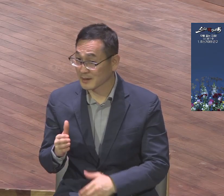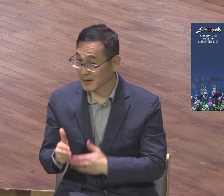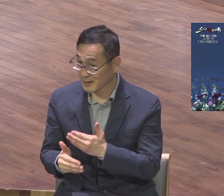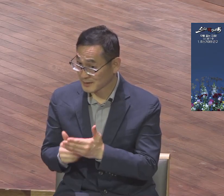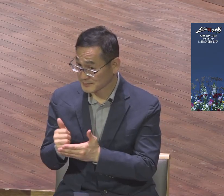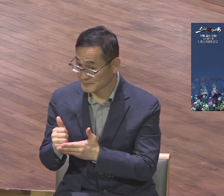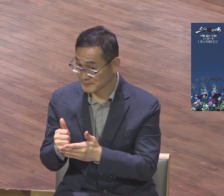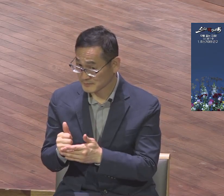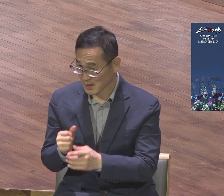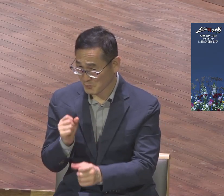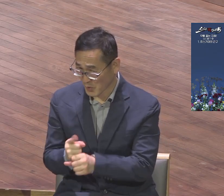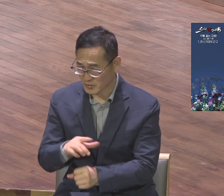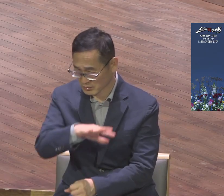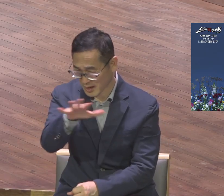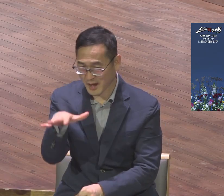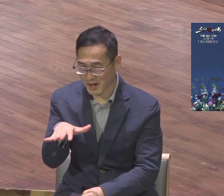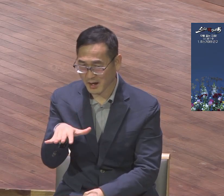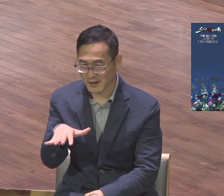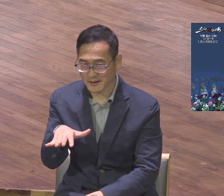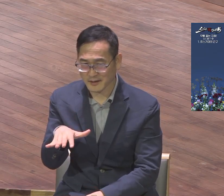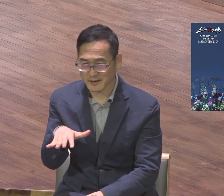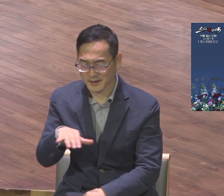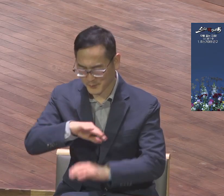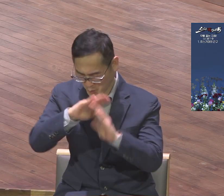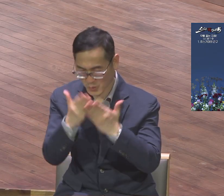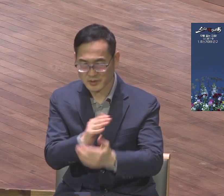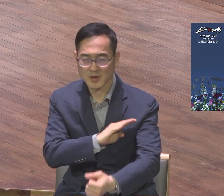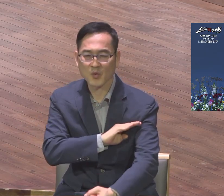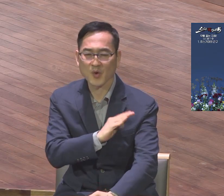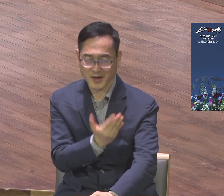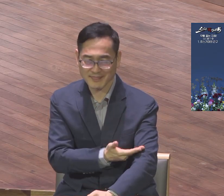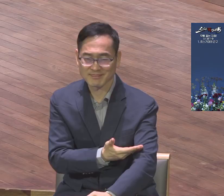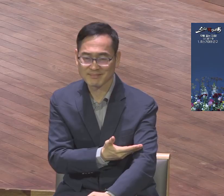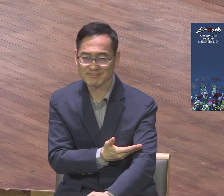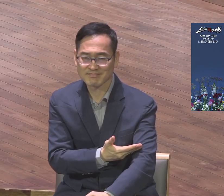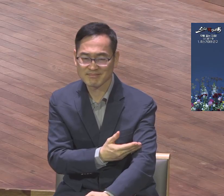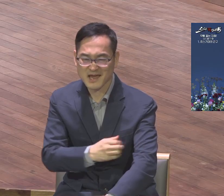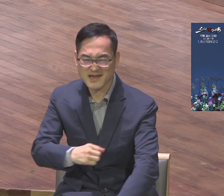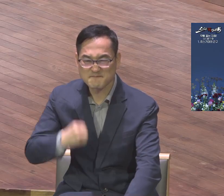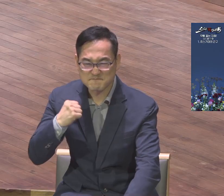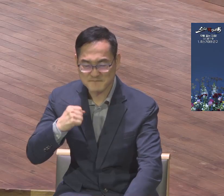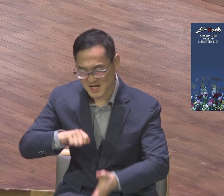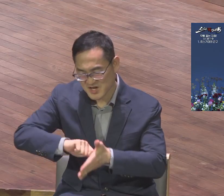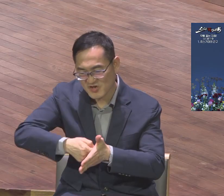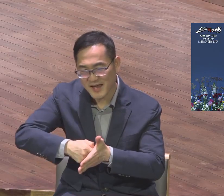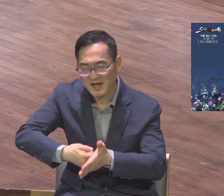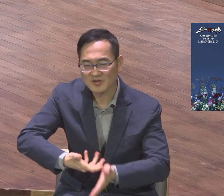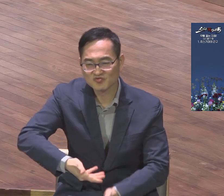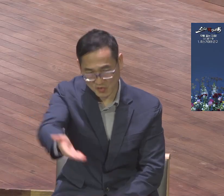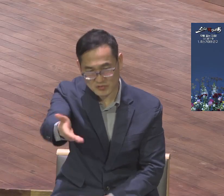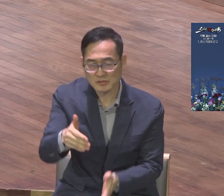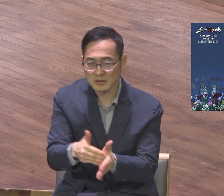하나님께서는 이미 우리에게 모든 것을 모든 막힘을 열 수 있는 열쇠를 주었어요.